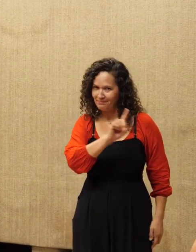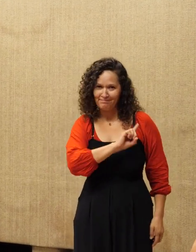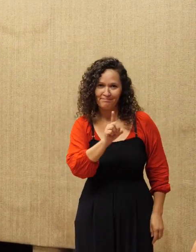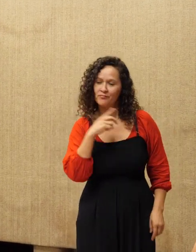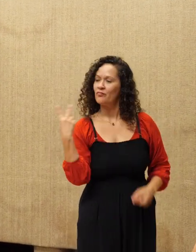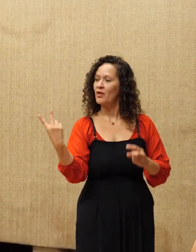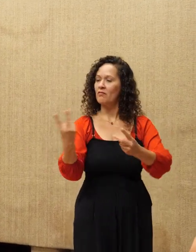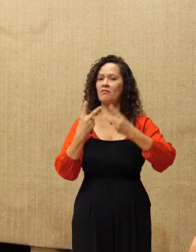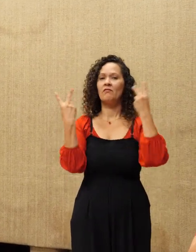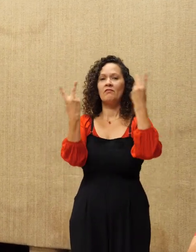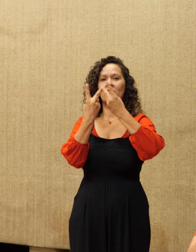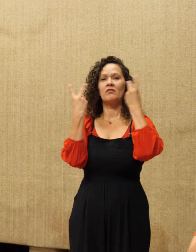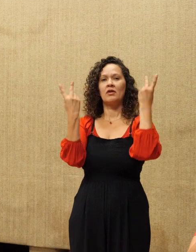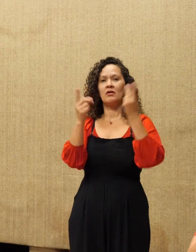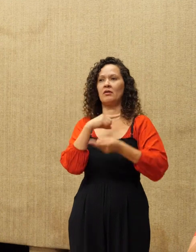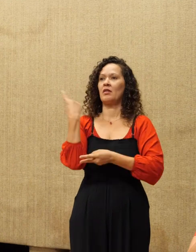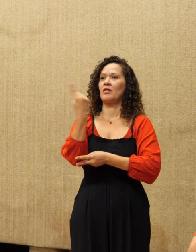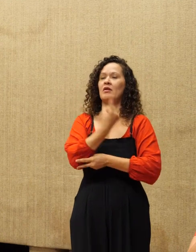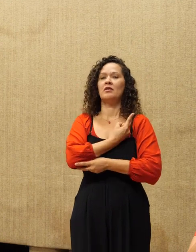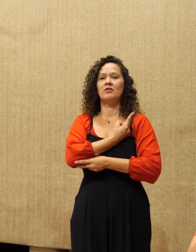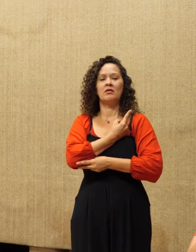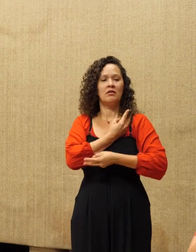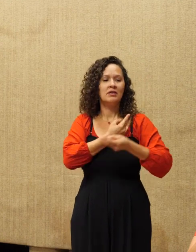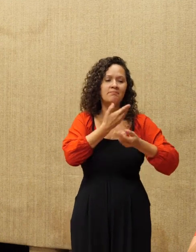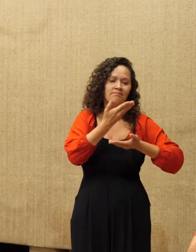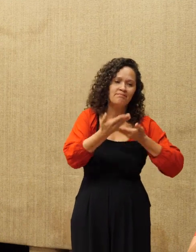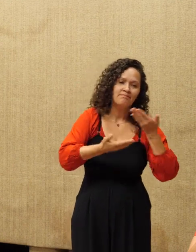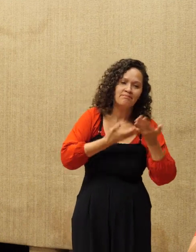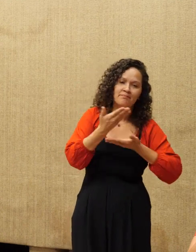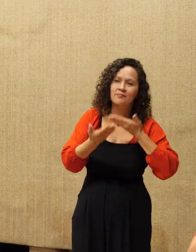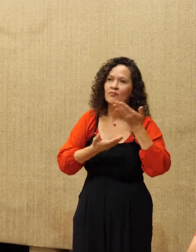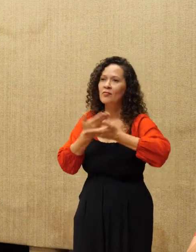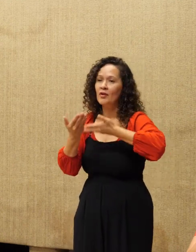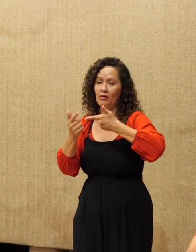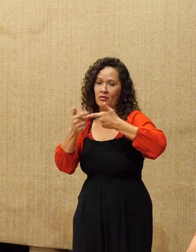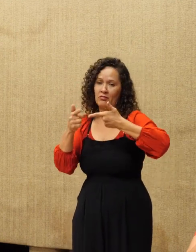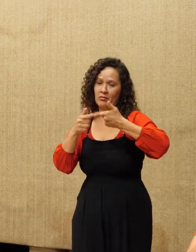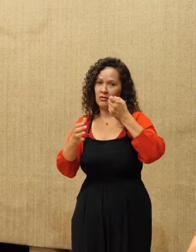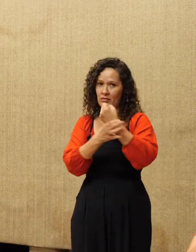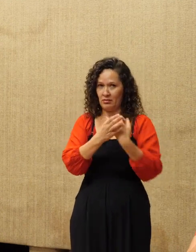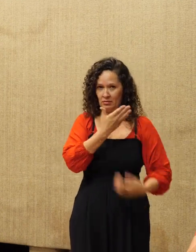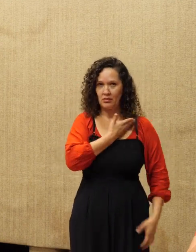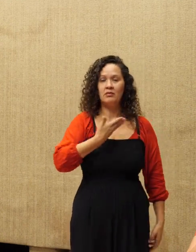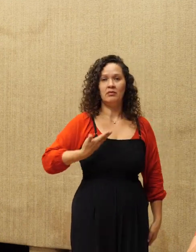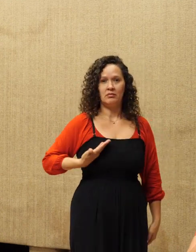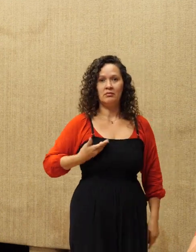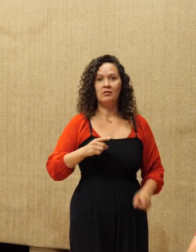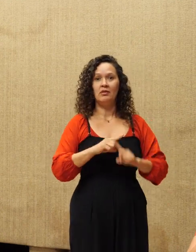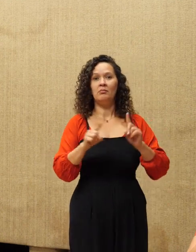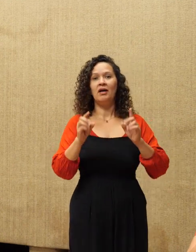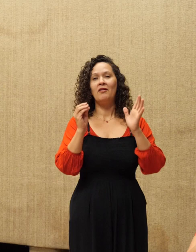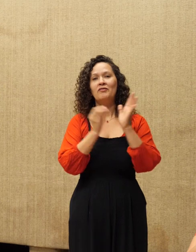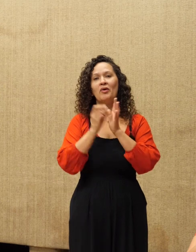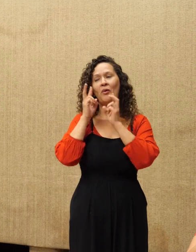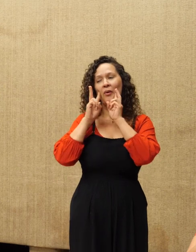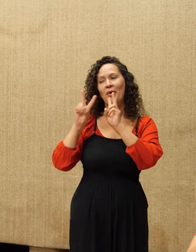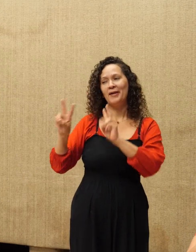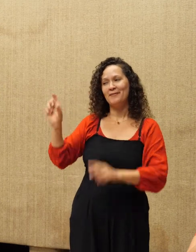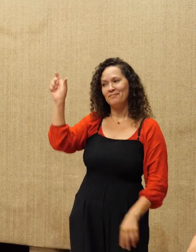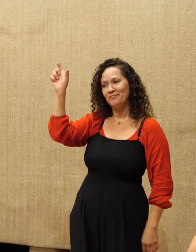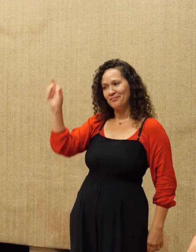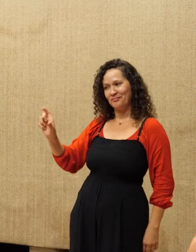da valorização, que nós tratamos, né, do problema da segurança pública, mas não olhamos para o